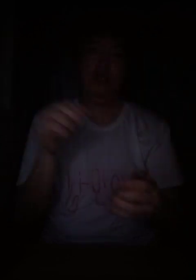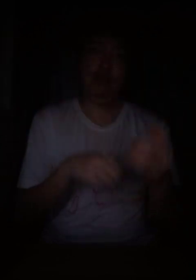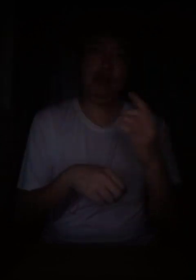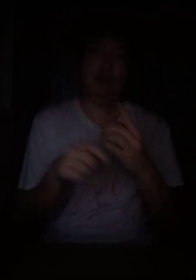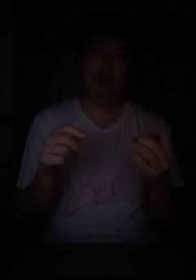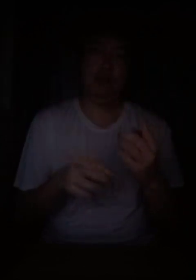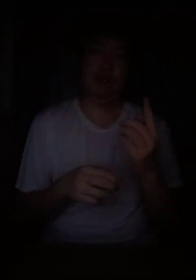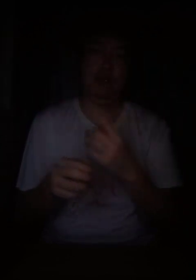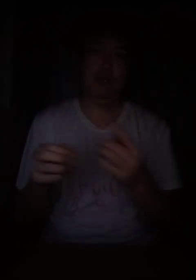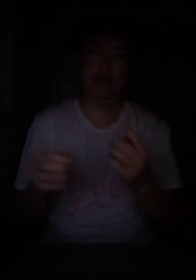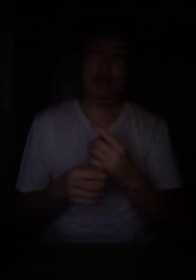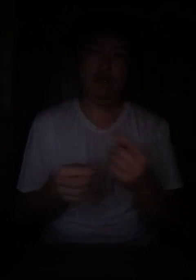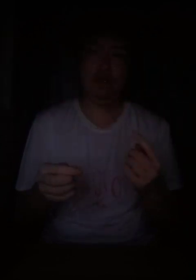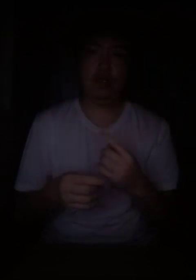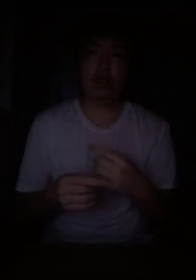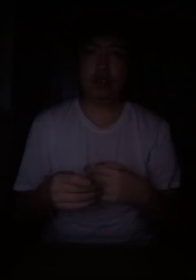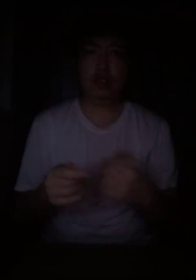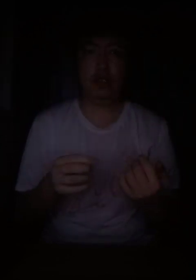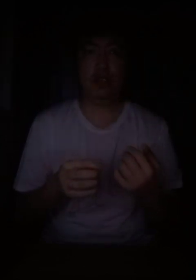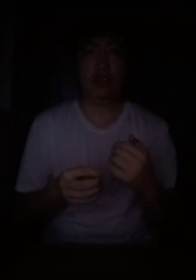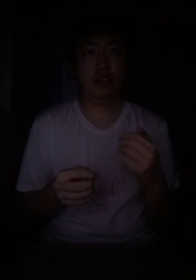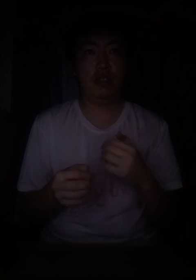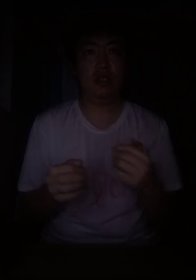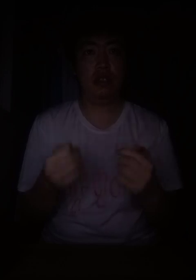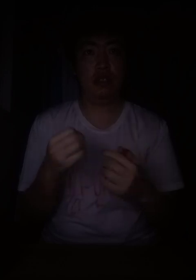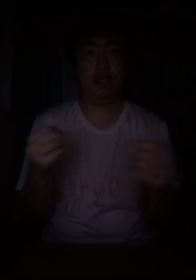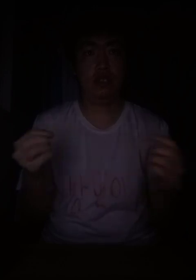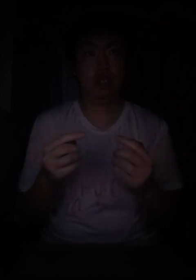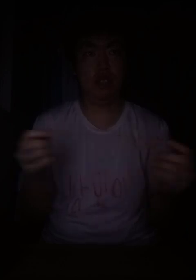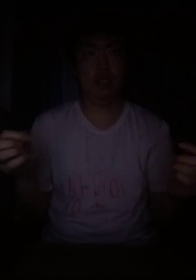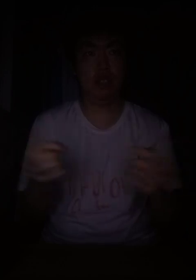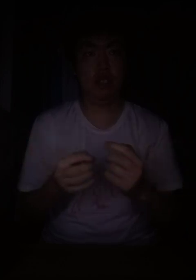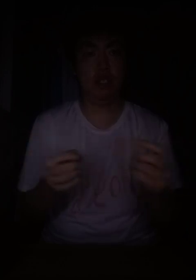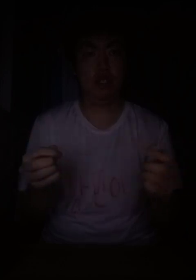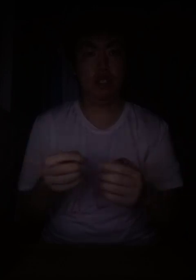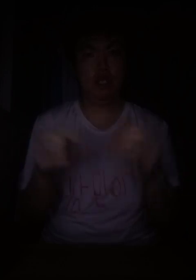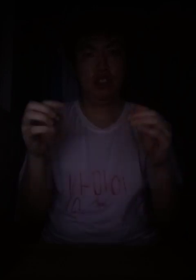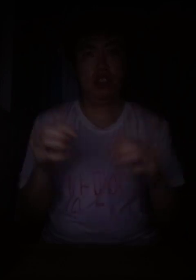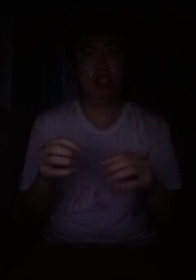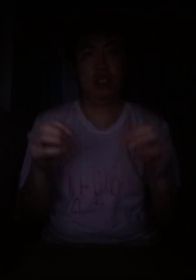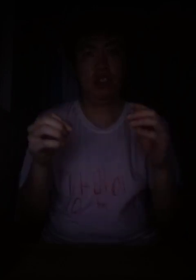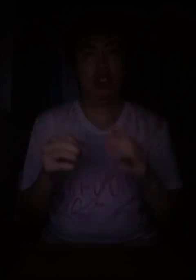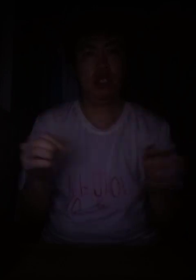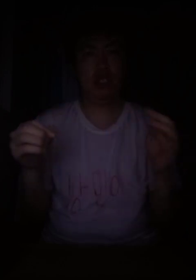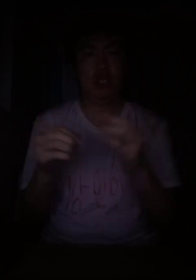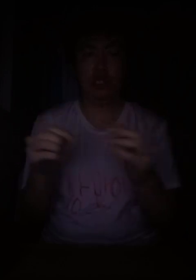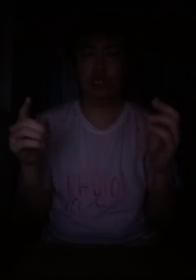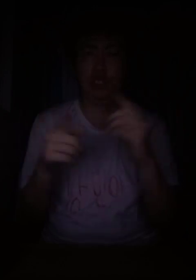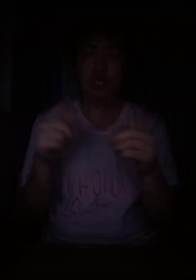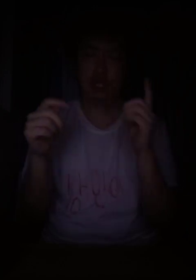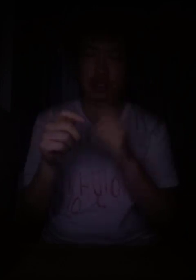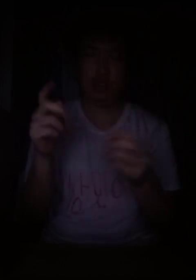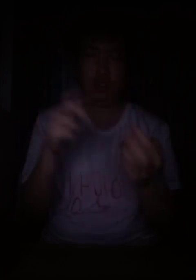발견됐습니다. 이번 폭우에 세종시 한 아파트에서도 빗물이 들이치면서 승강기가 고장나